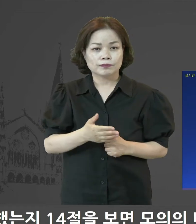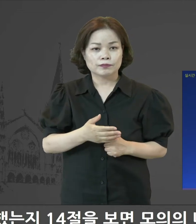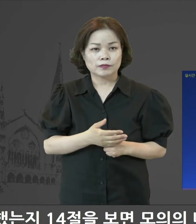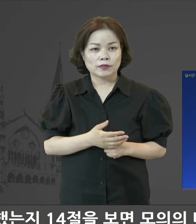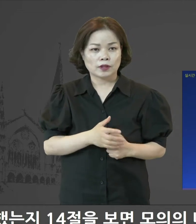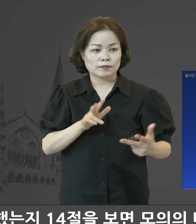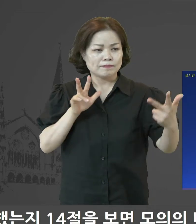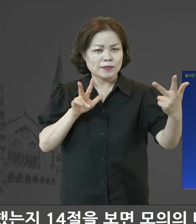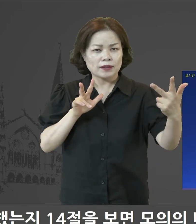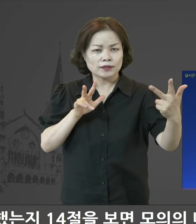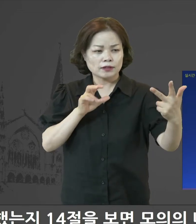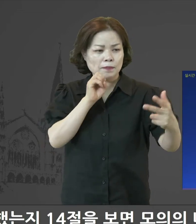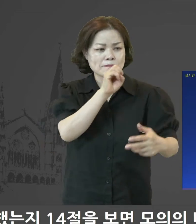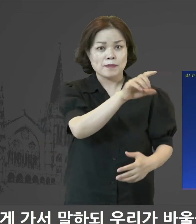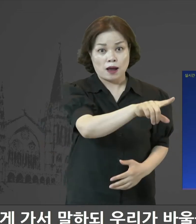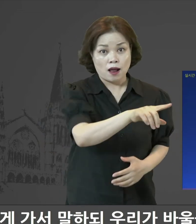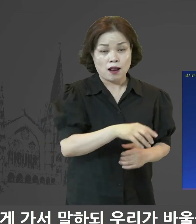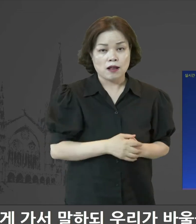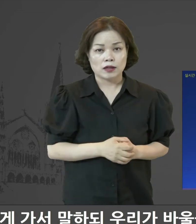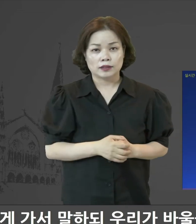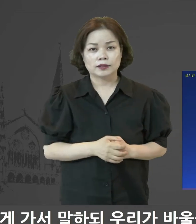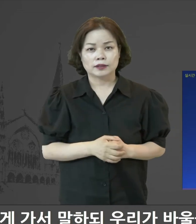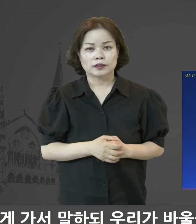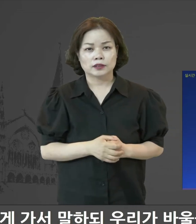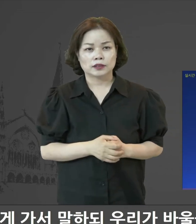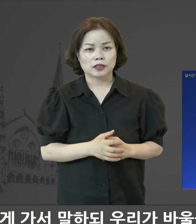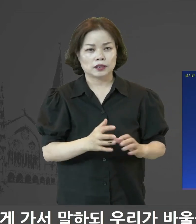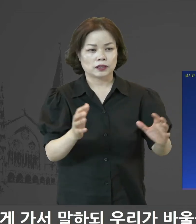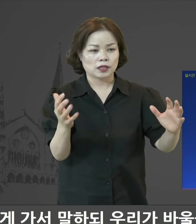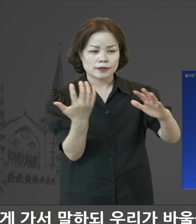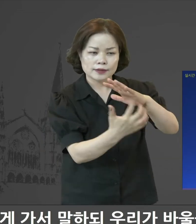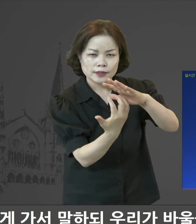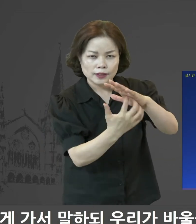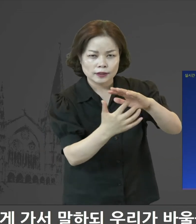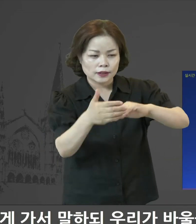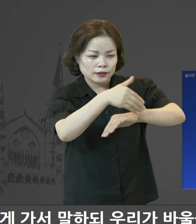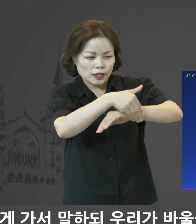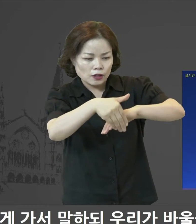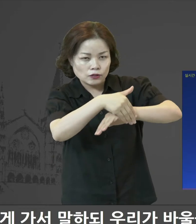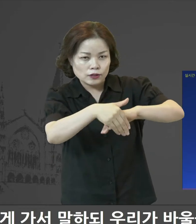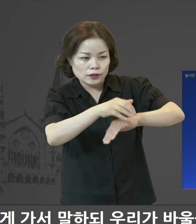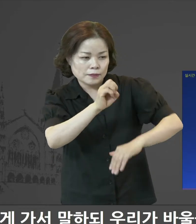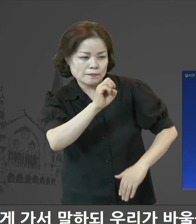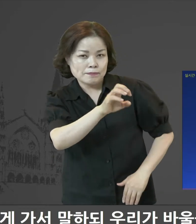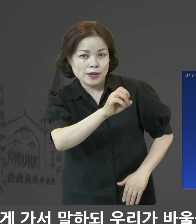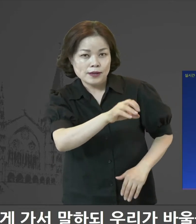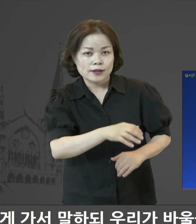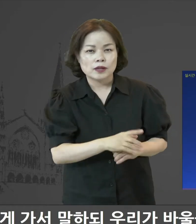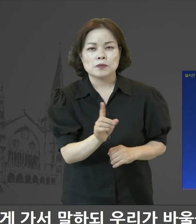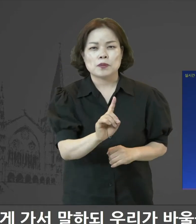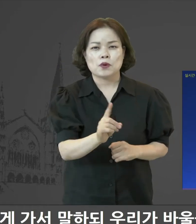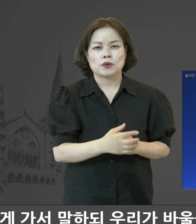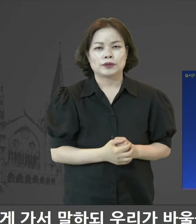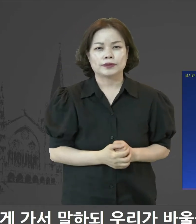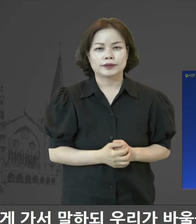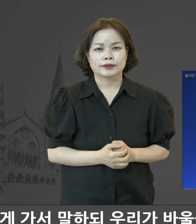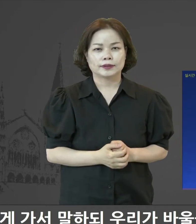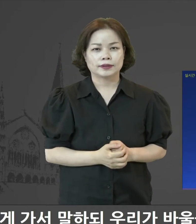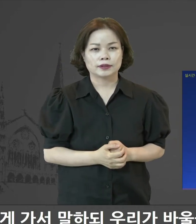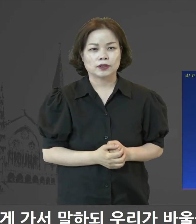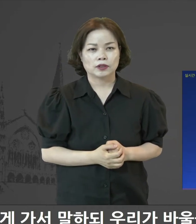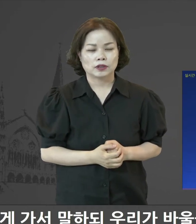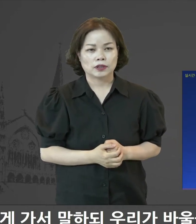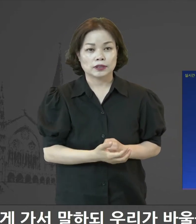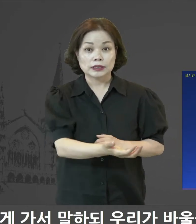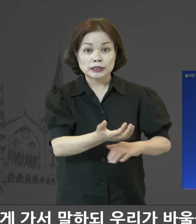얘기를 다시 한번 얘기한 다음에 쭉 모의에 관한 이제 자신의 계획들을 밝힙니다. 어떻게 하는 거냐면